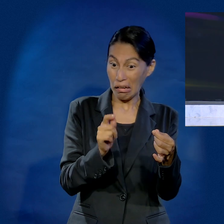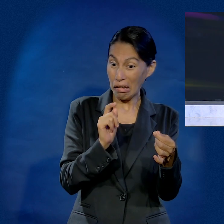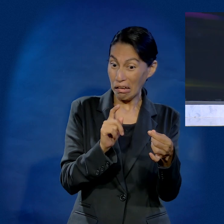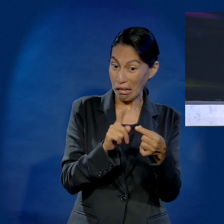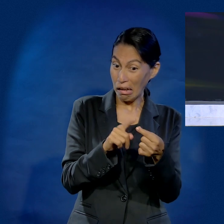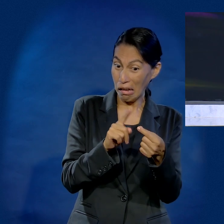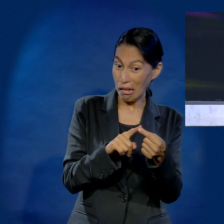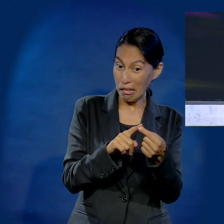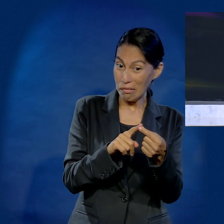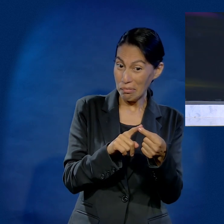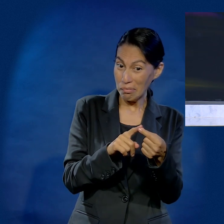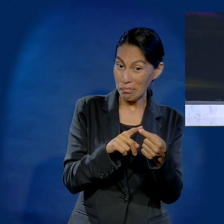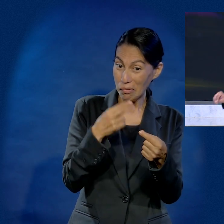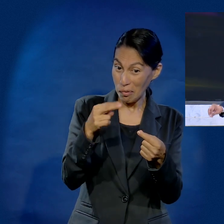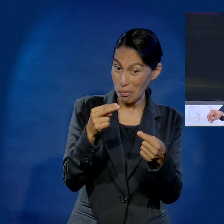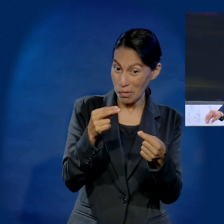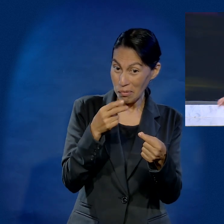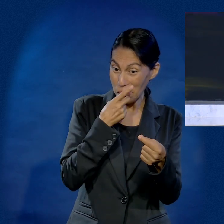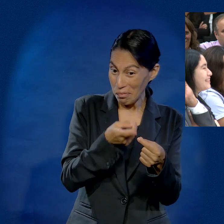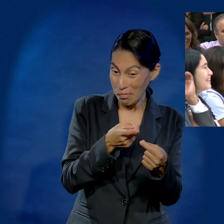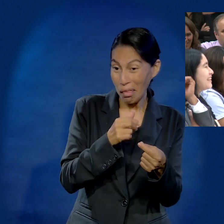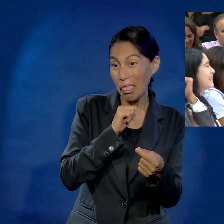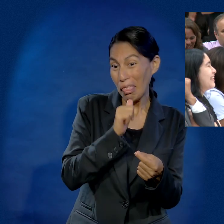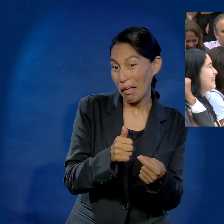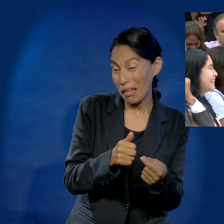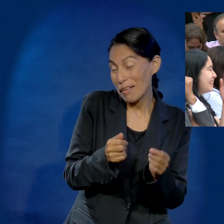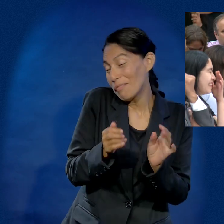Ah, dice. Aquí no dice para quién es.